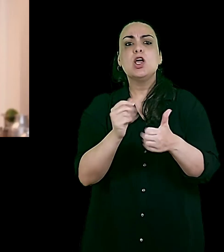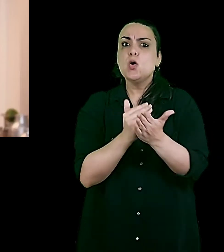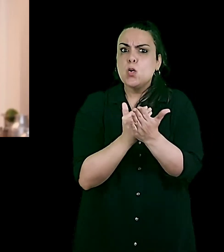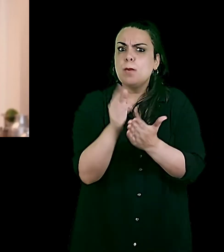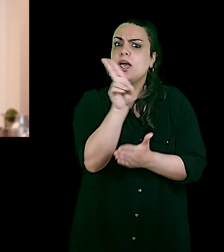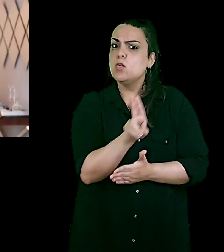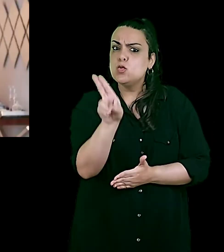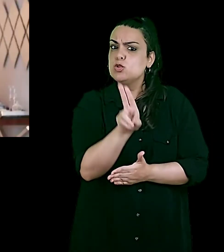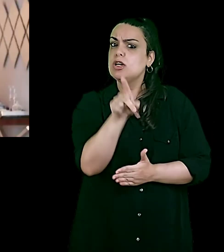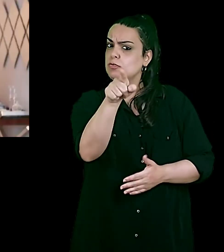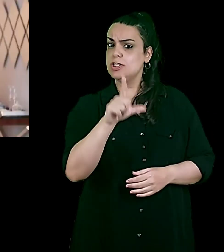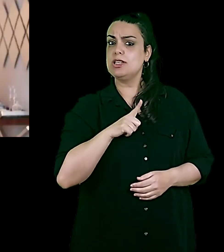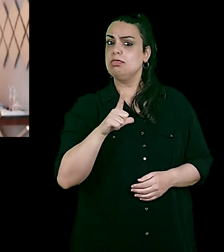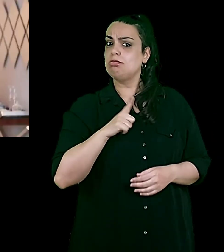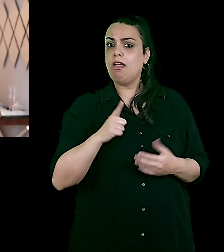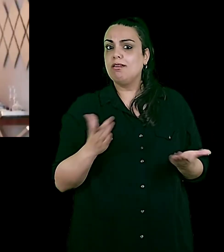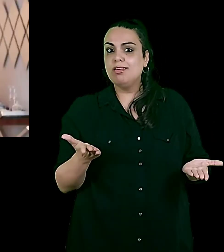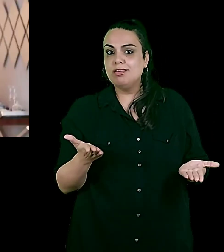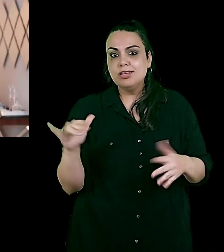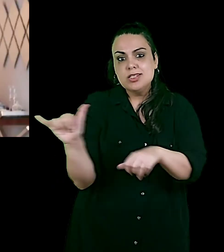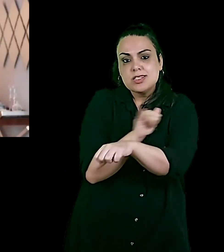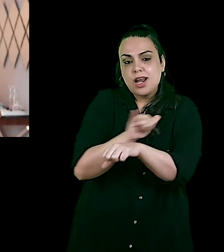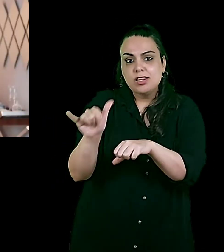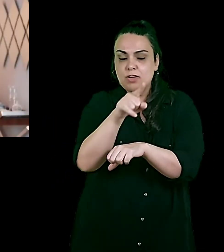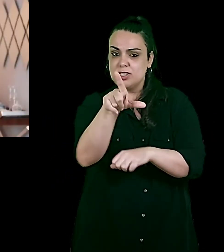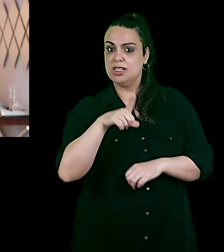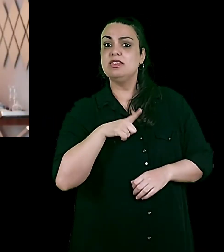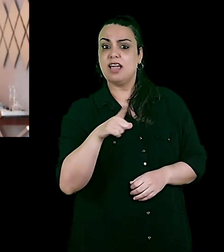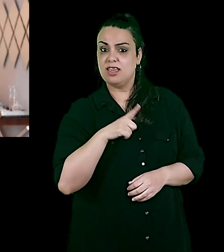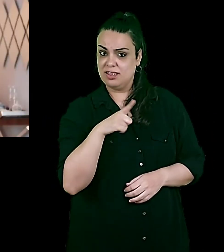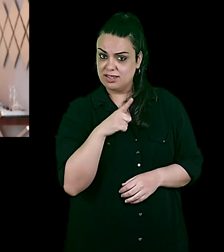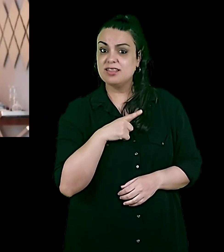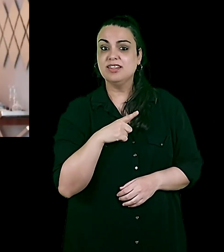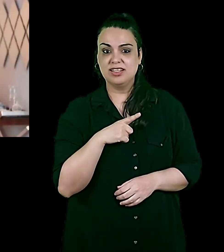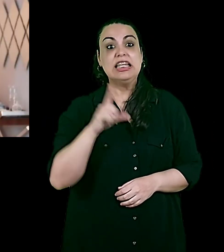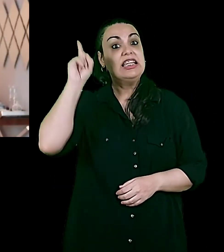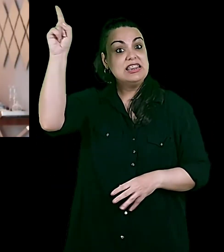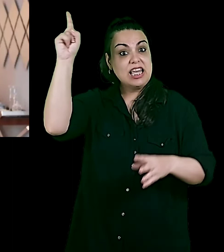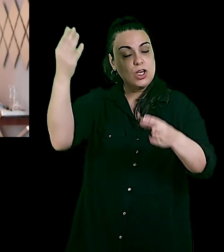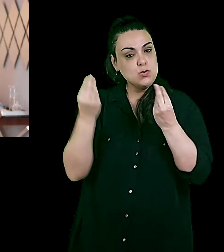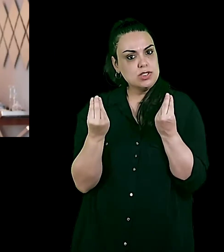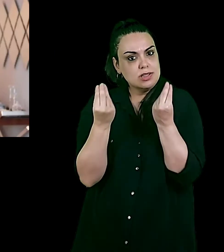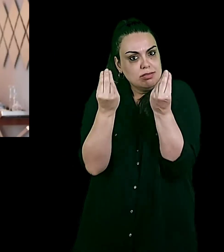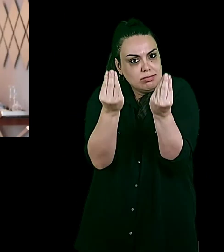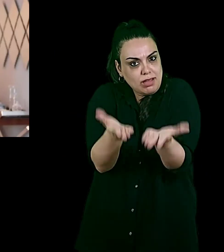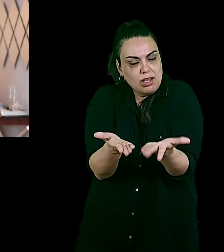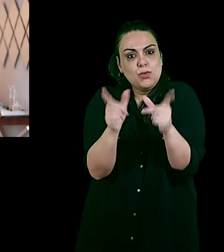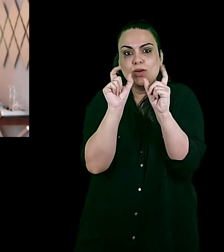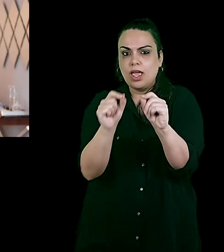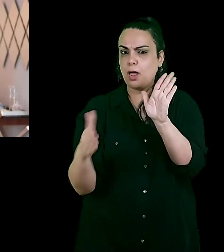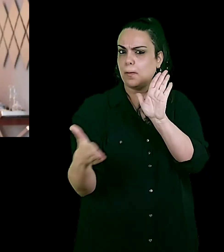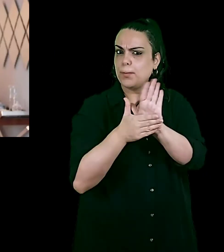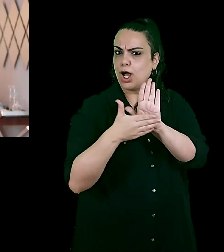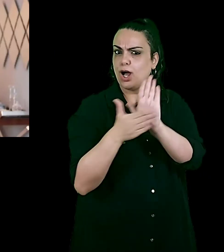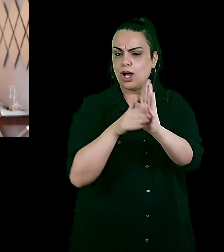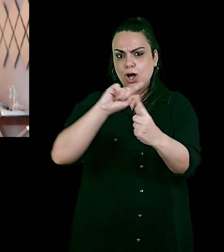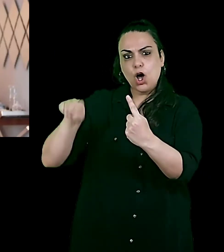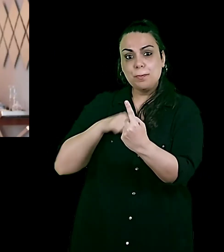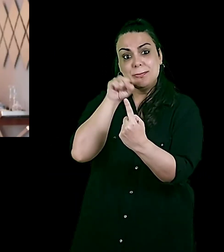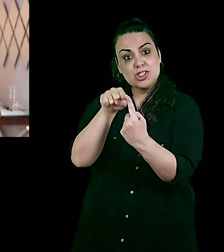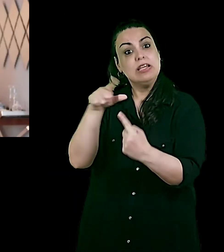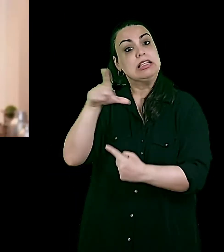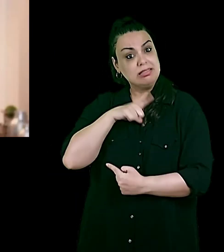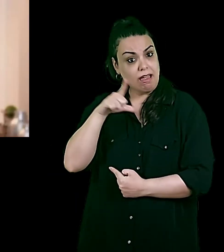que você tem. A primeira coisa que você precisa identificar é que você tem. Deus colocou em você um propósito e